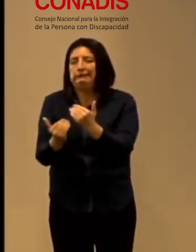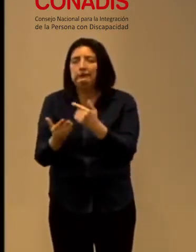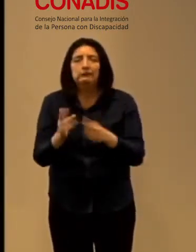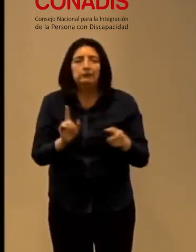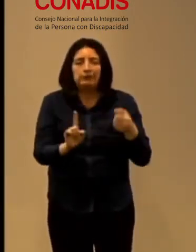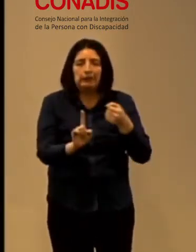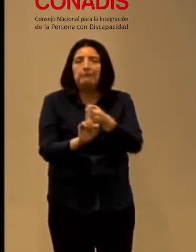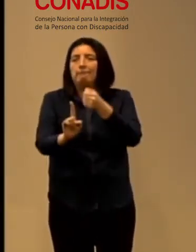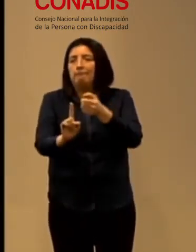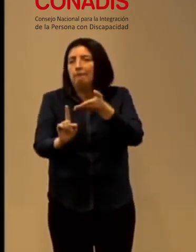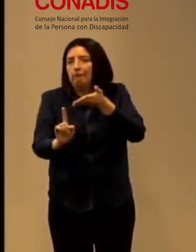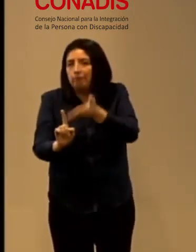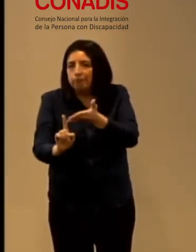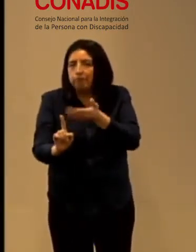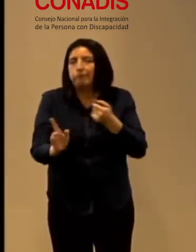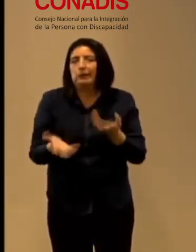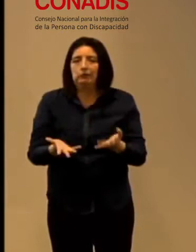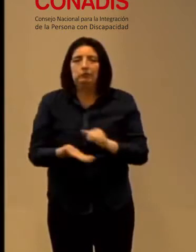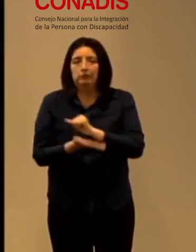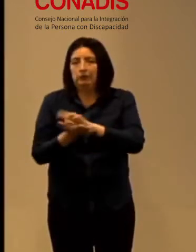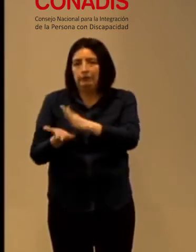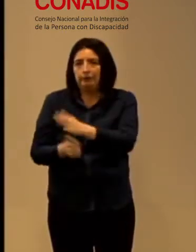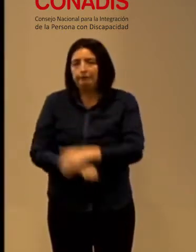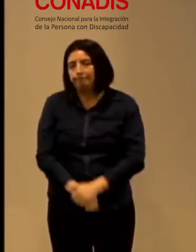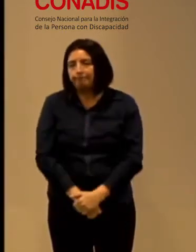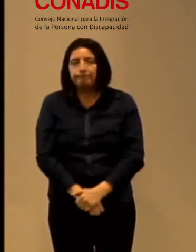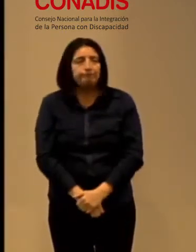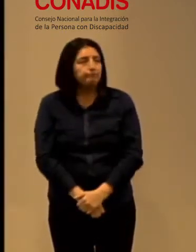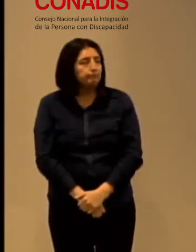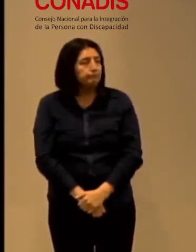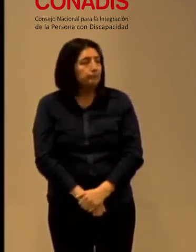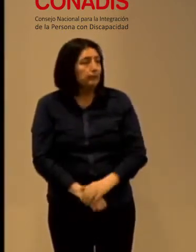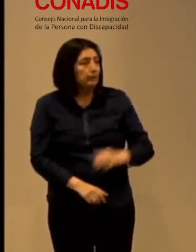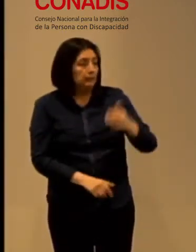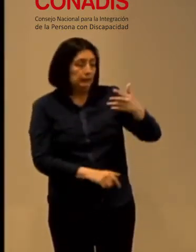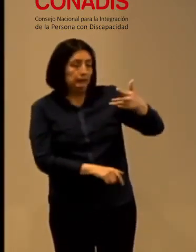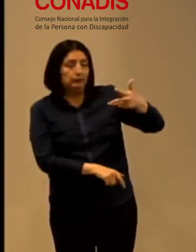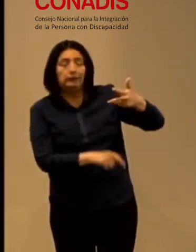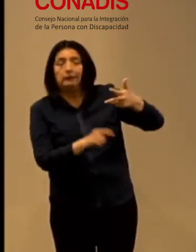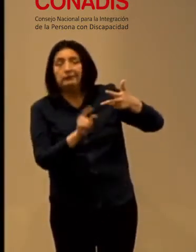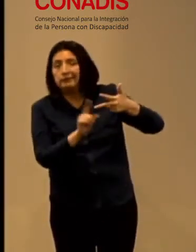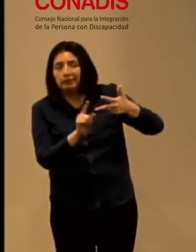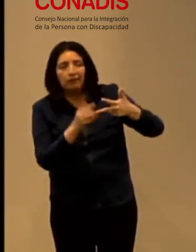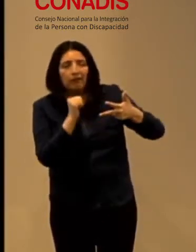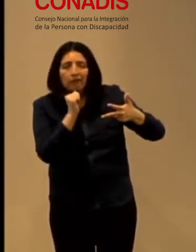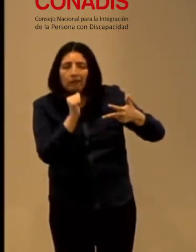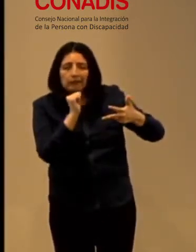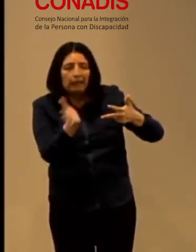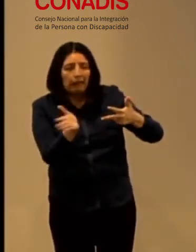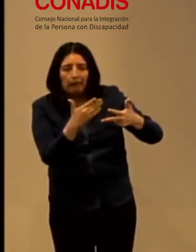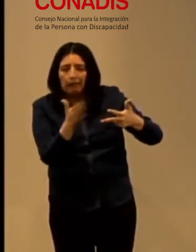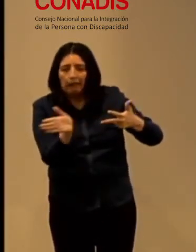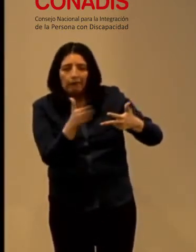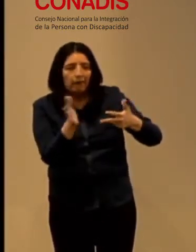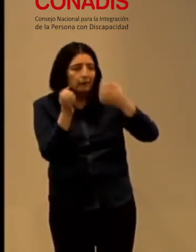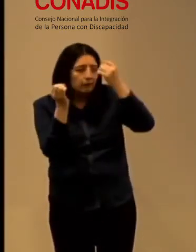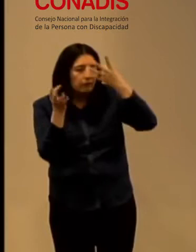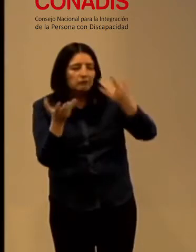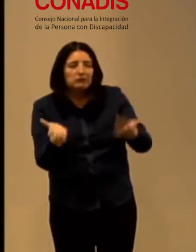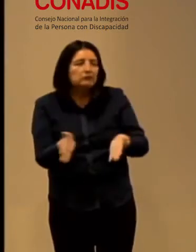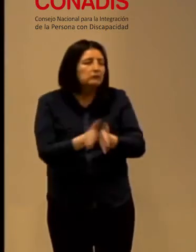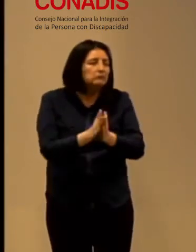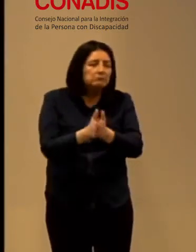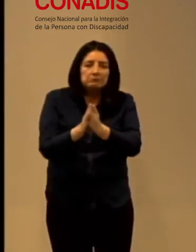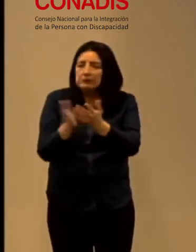impacto también que podrían tener nuestras becas. Finalmente tenemos escasa información justamente sobre la demanda de acceso a